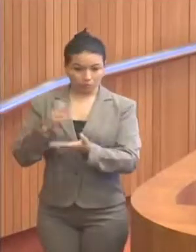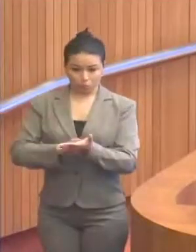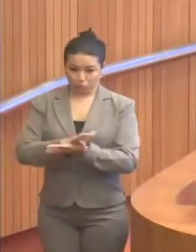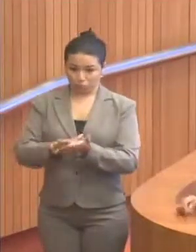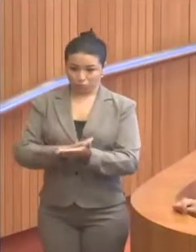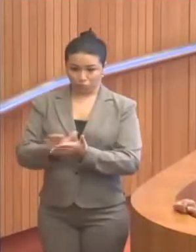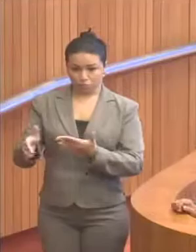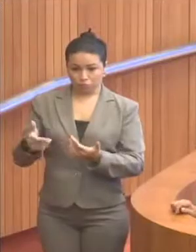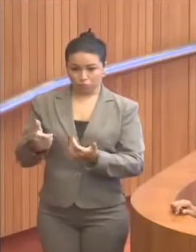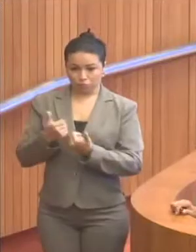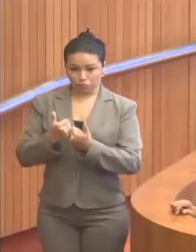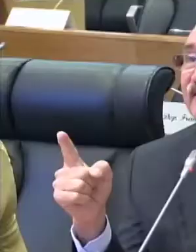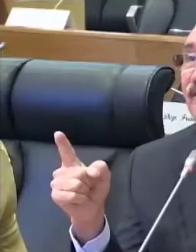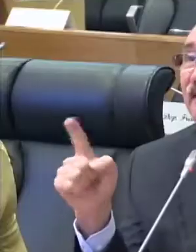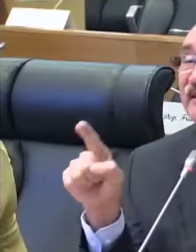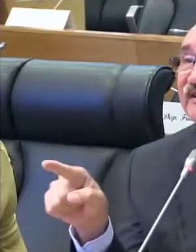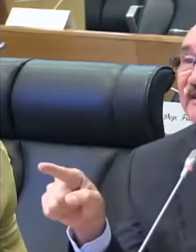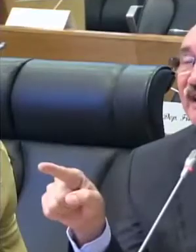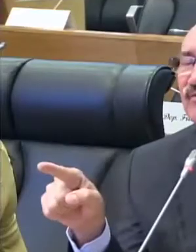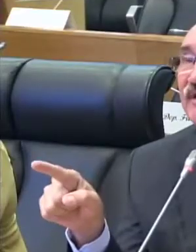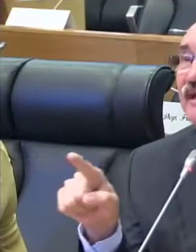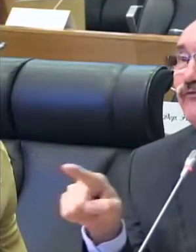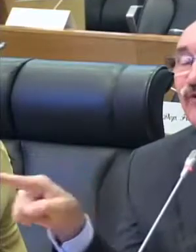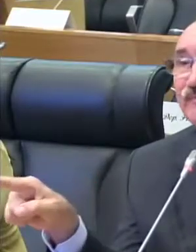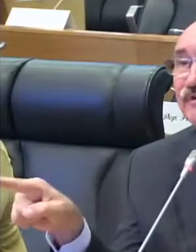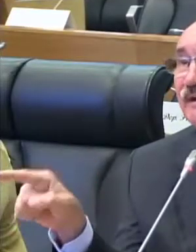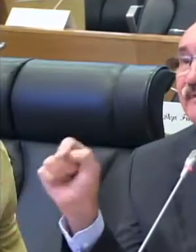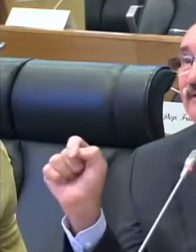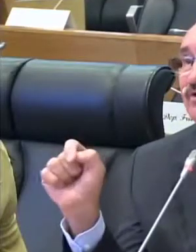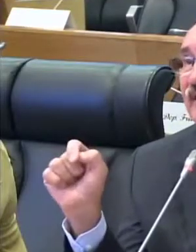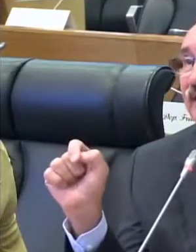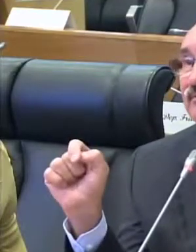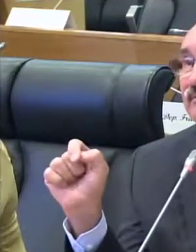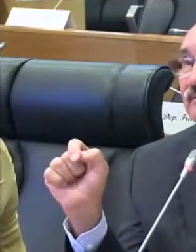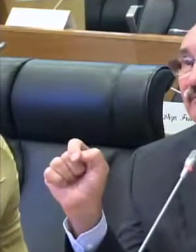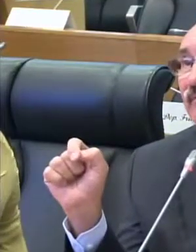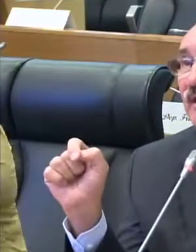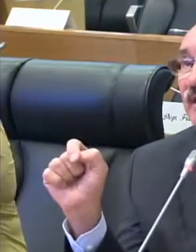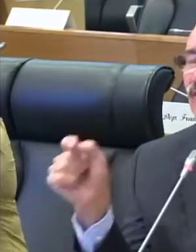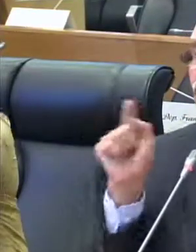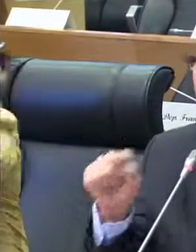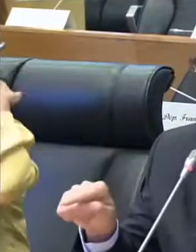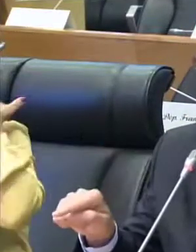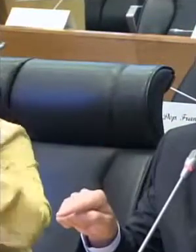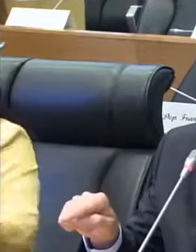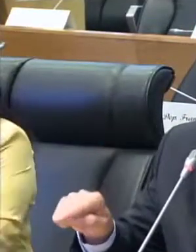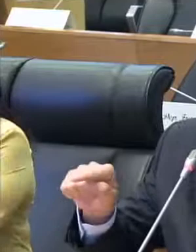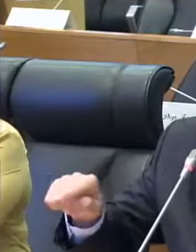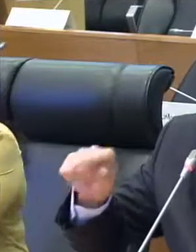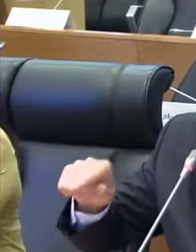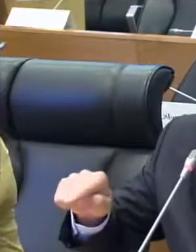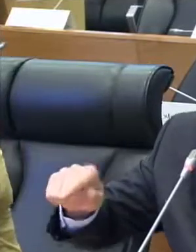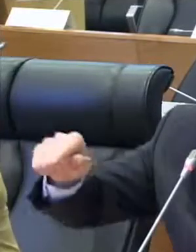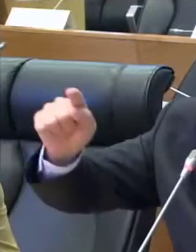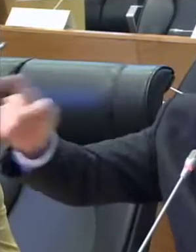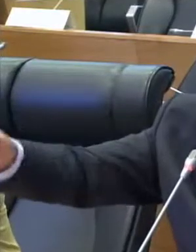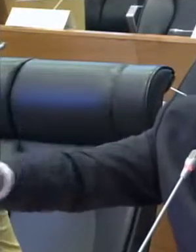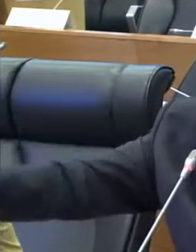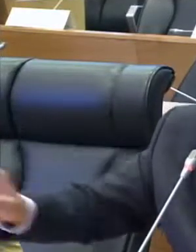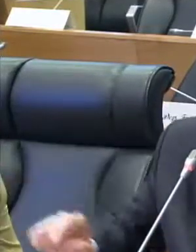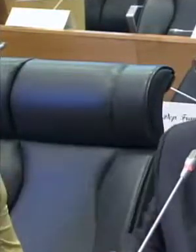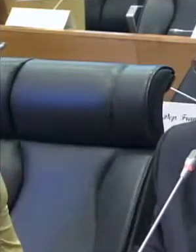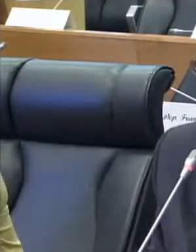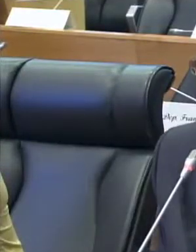no transporte escolar? Tem obrigação, mas nesses casos aí não foi responsabilidade do Estado. E a prefeitura também vai ver que não tem